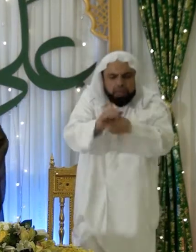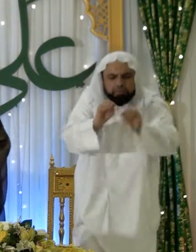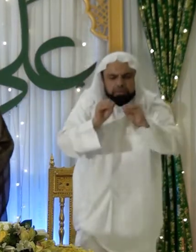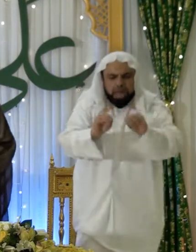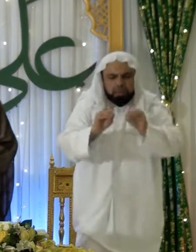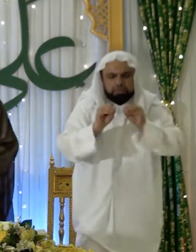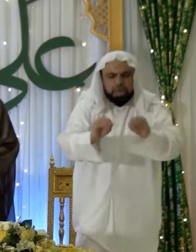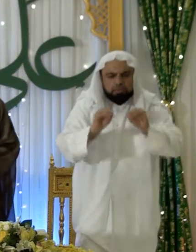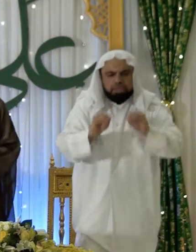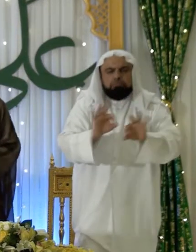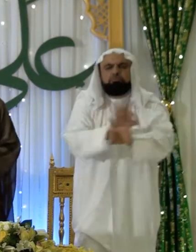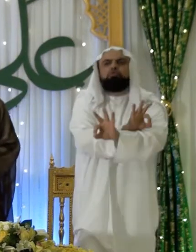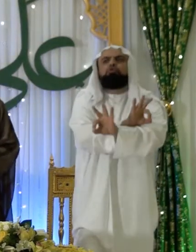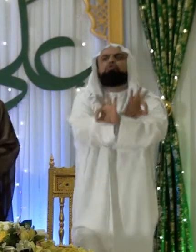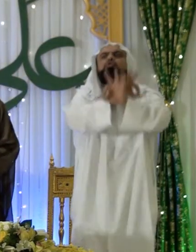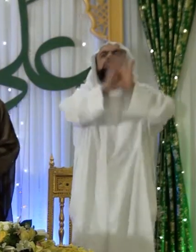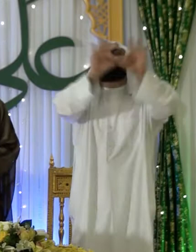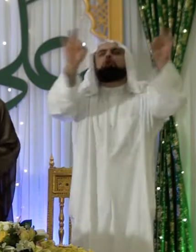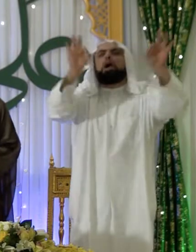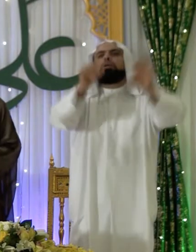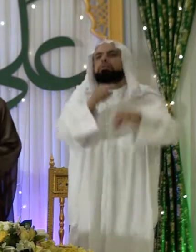وسلم.